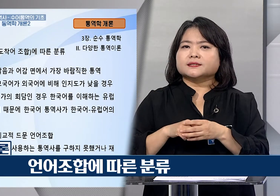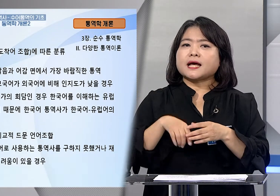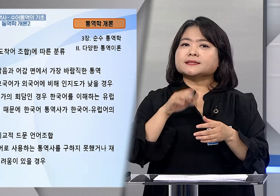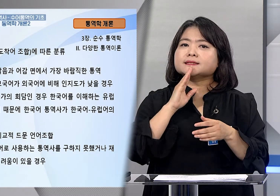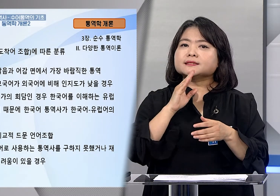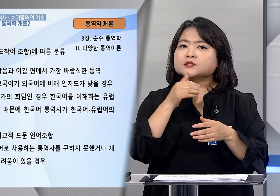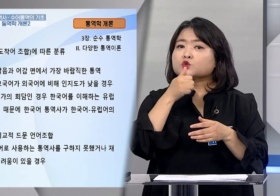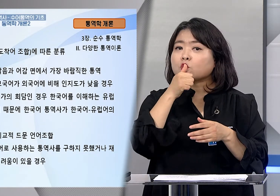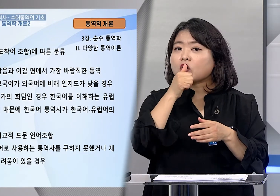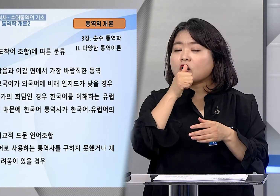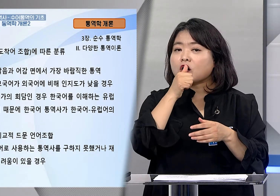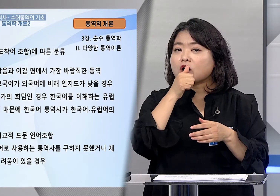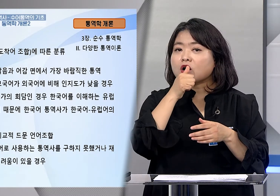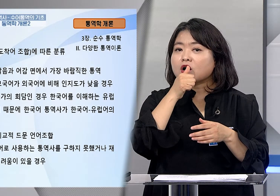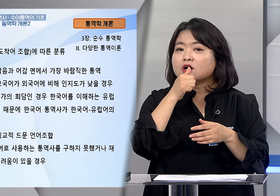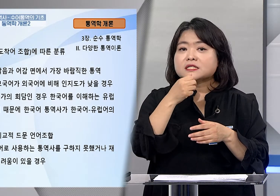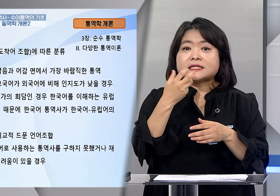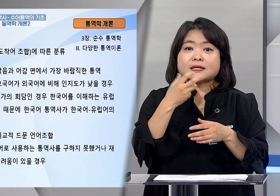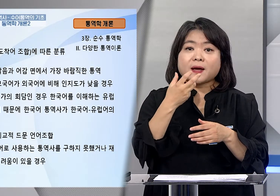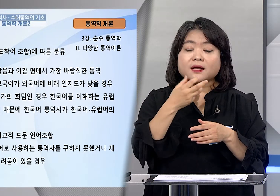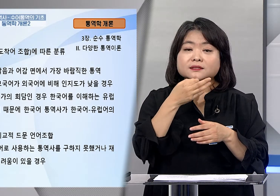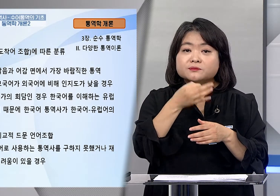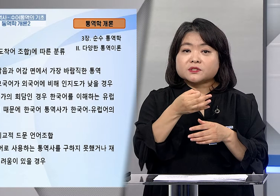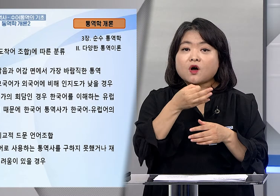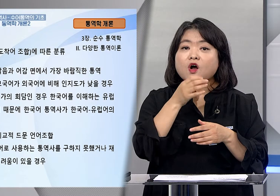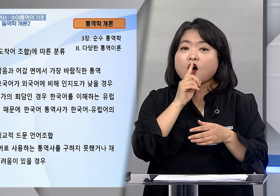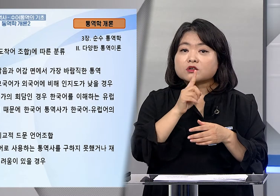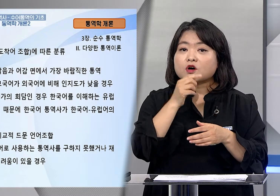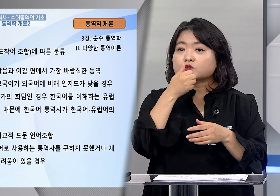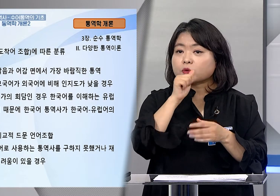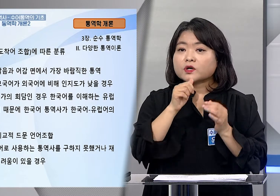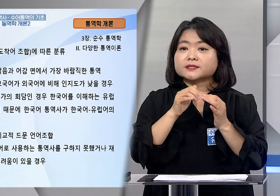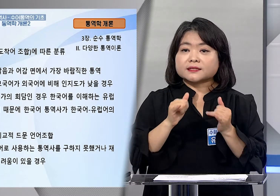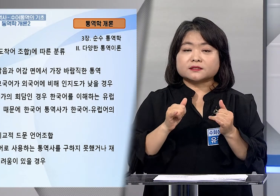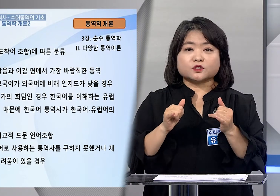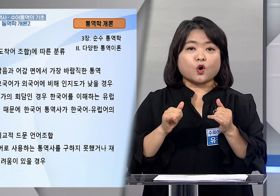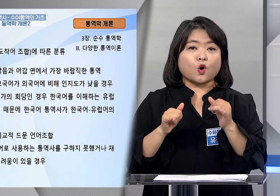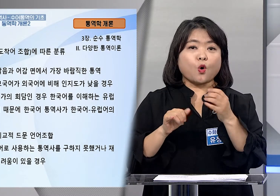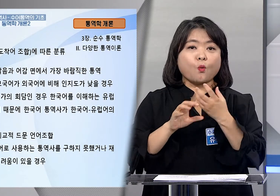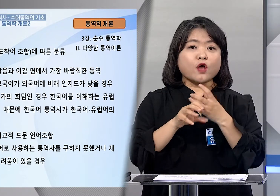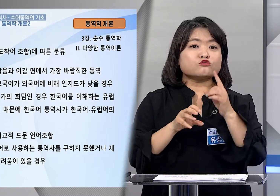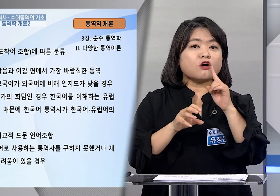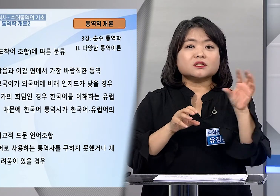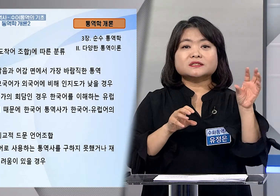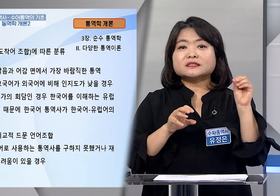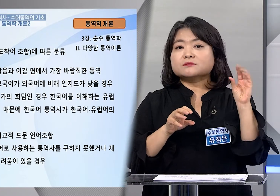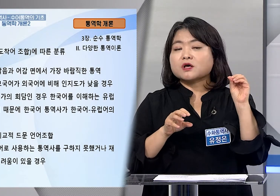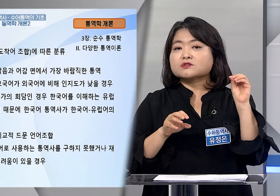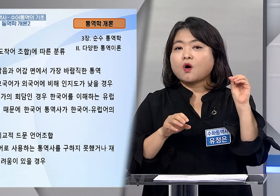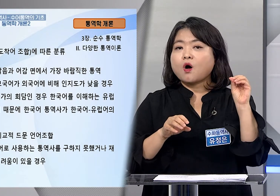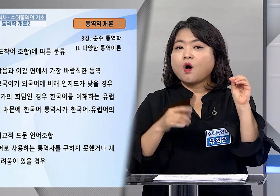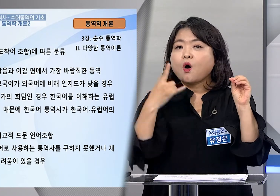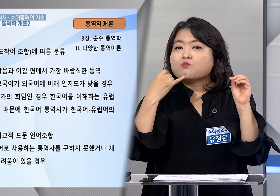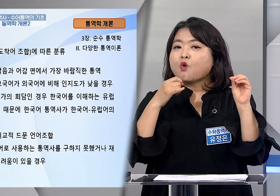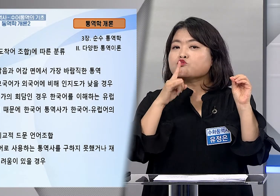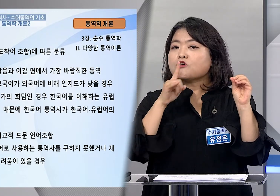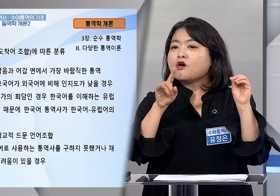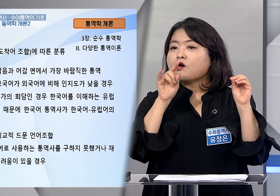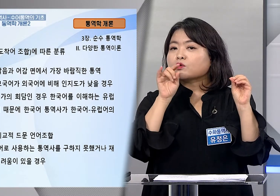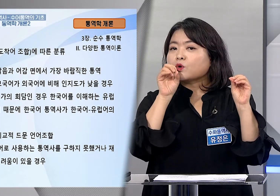사실은 통역 일반 음성언어 통역사들은요 외국어를 들으면서 모국어로